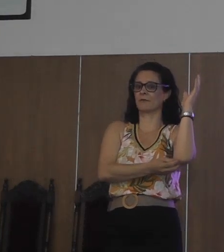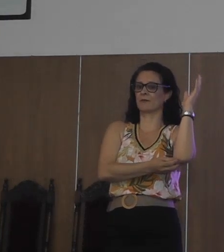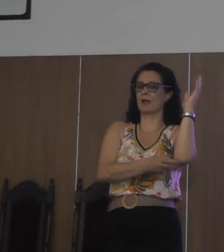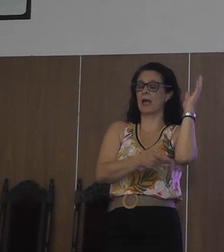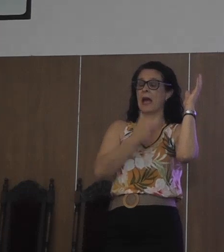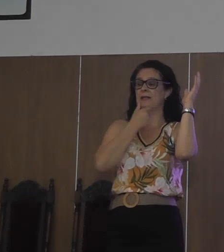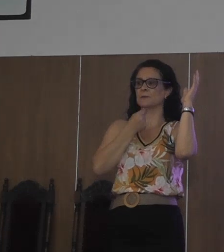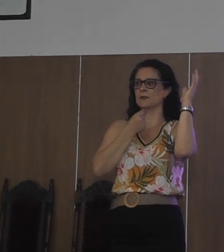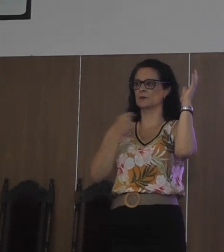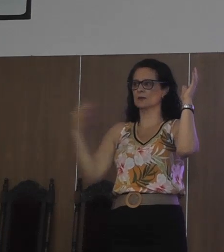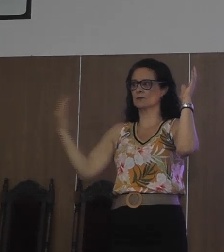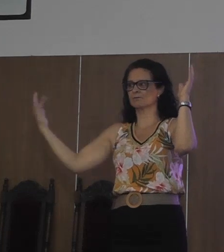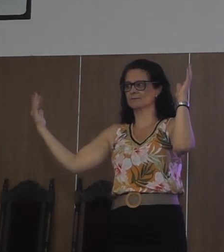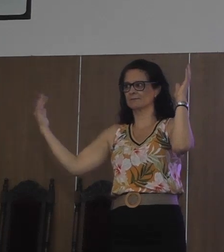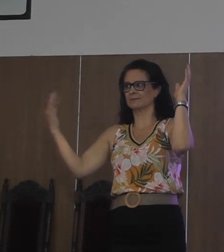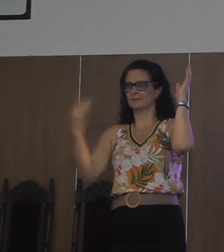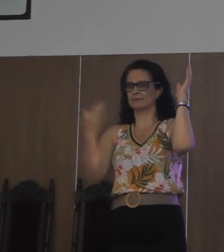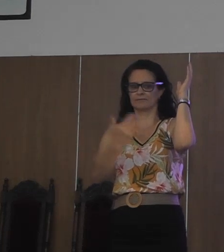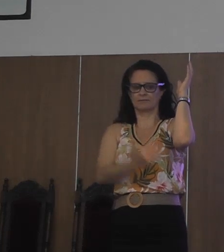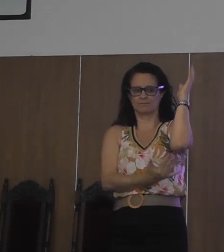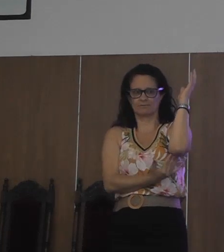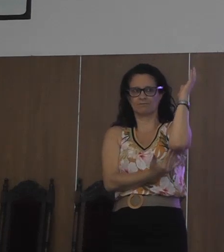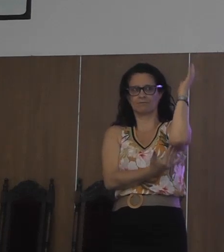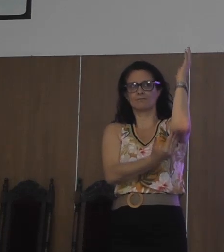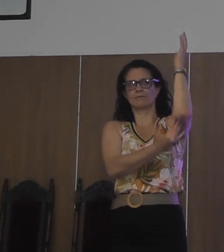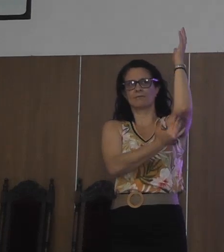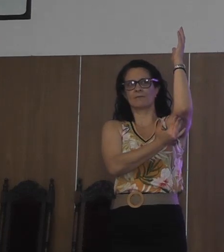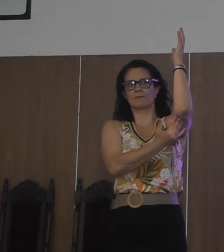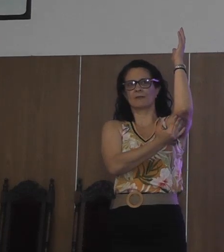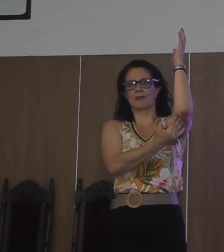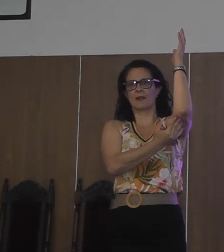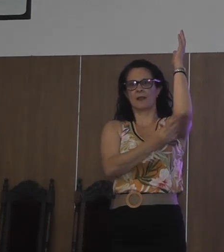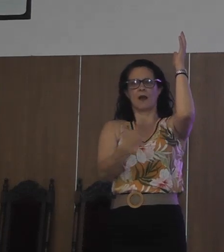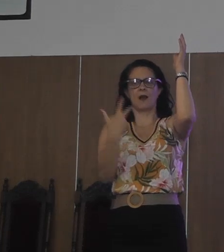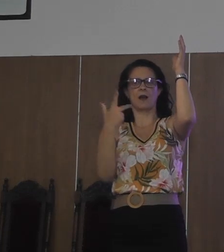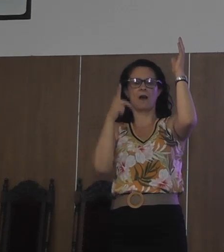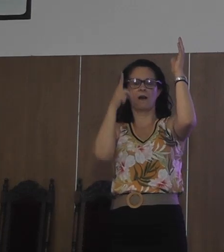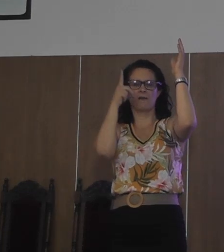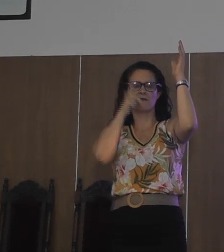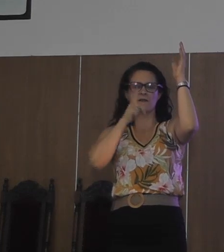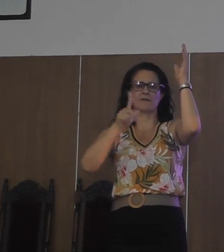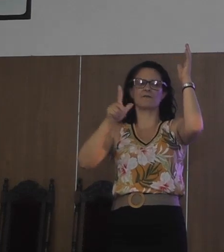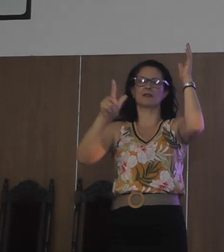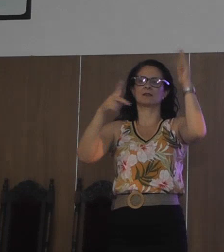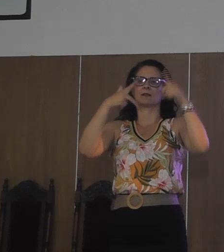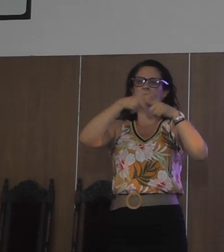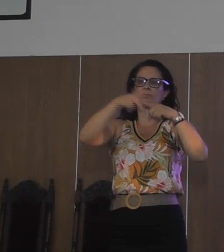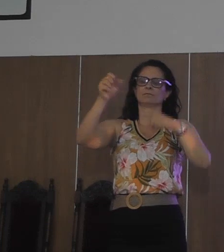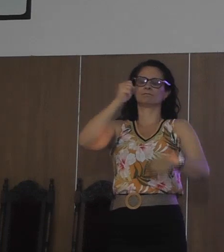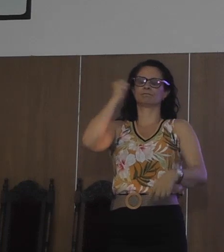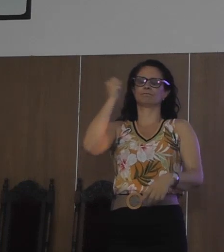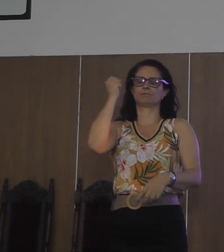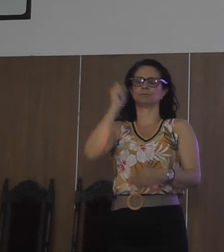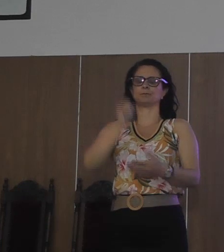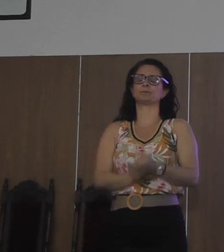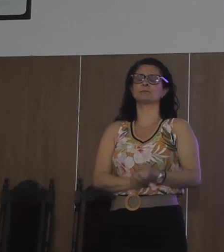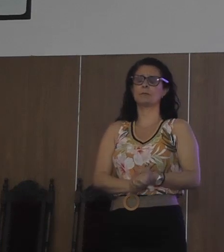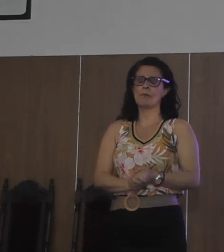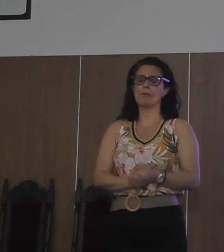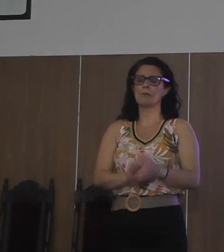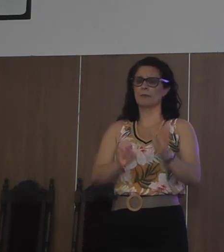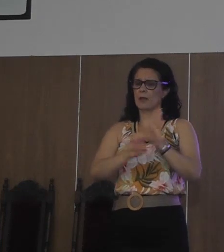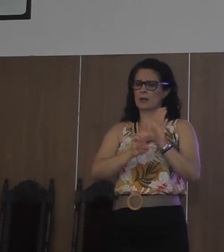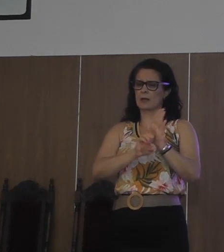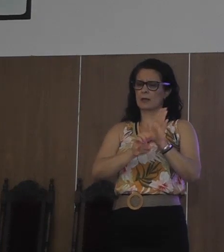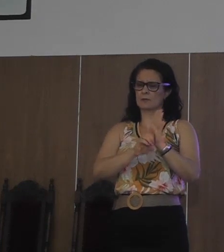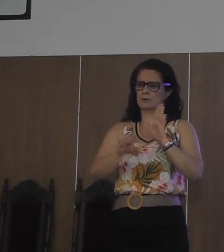Josué estava lá embaixo guerreando com o povo. A palavra de Deus também vai dizer em Êxodo capítulo de número 24